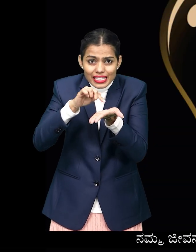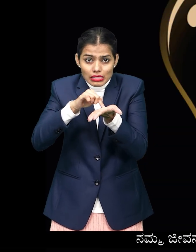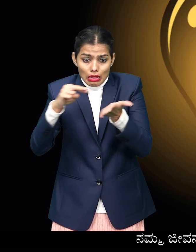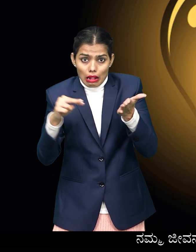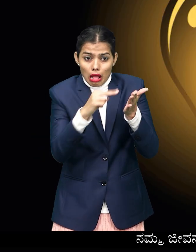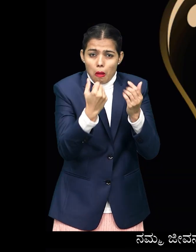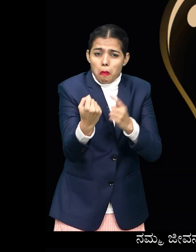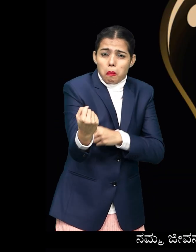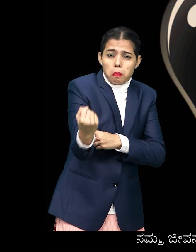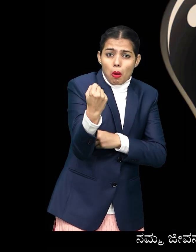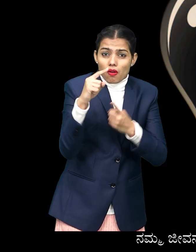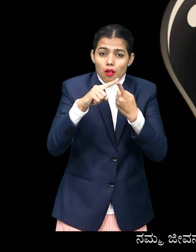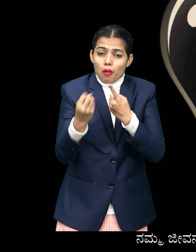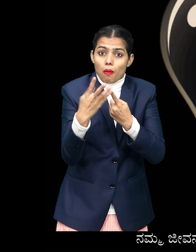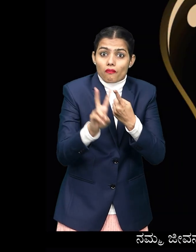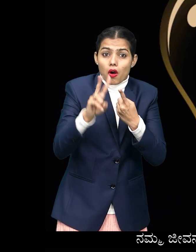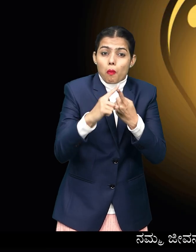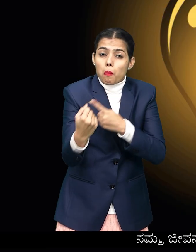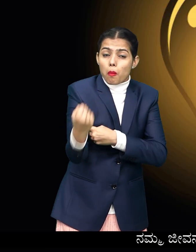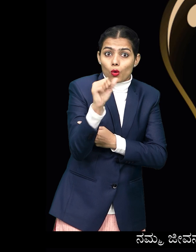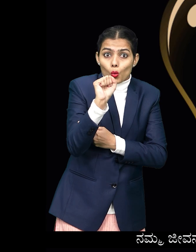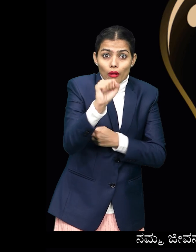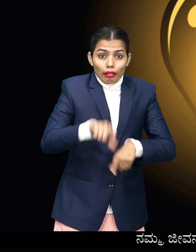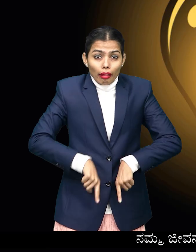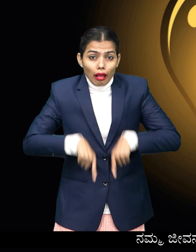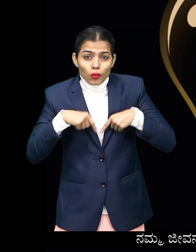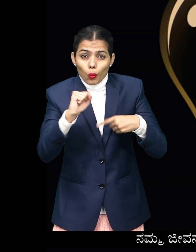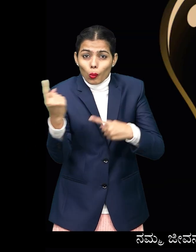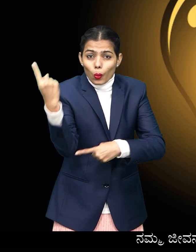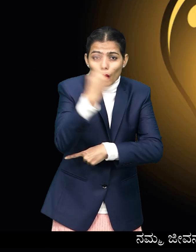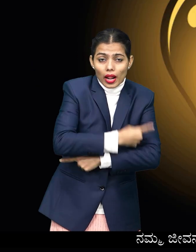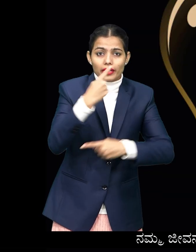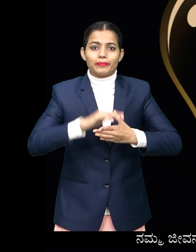ನಮ್ಮ ಜೀವನದ ಅತ್ಯಂತ ನಿರ್ಣಾಯಕ ಅಂಶವಾಗಿದೆ.